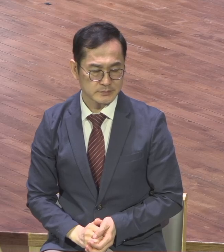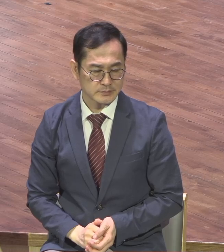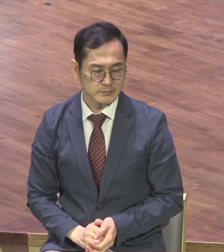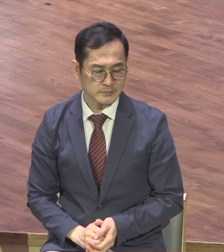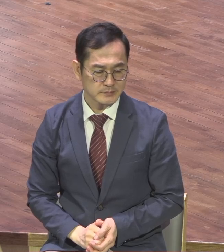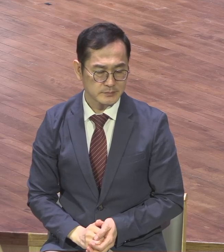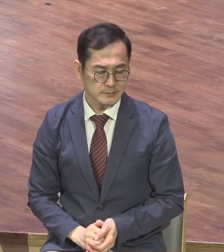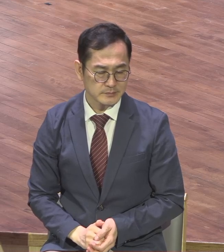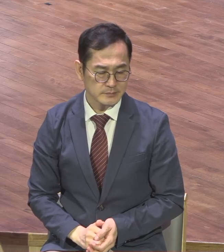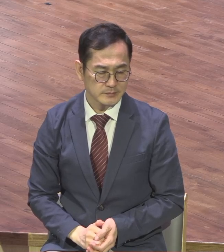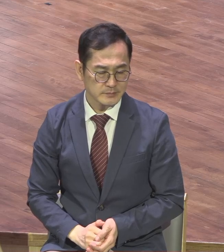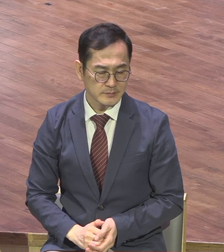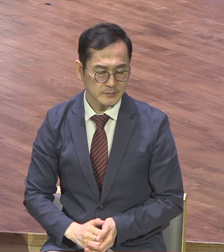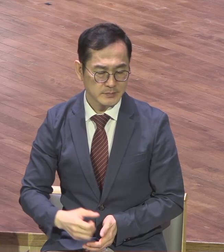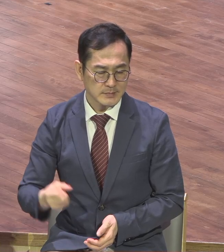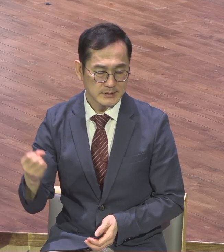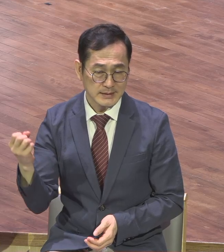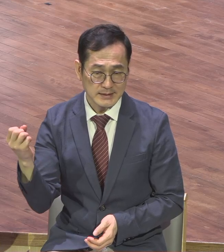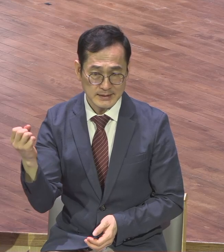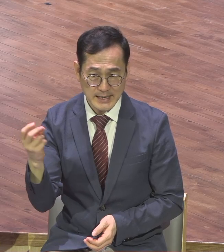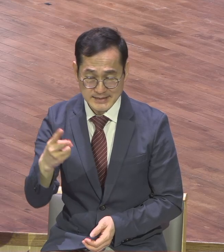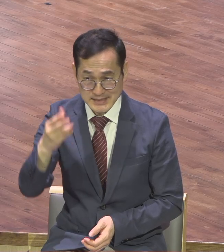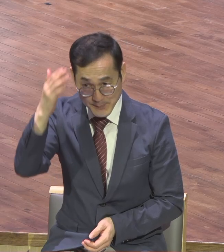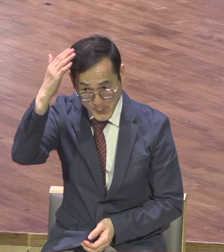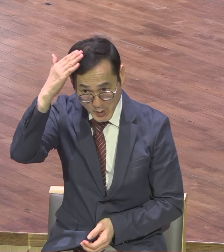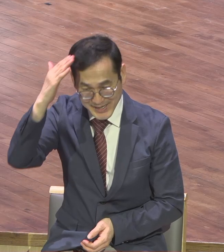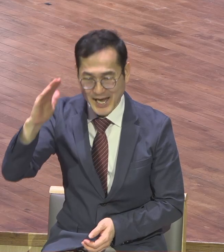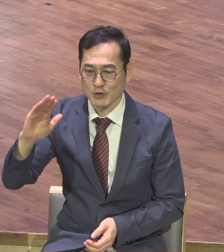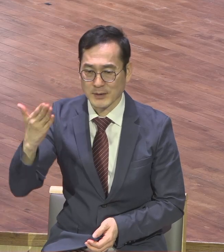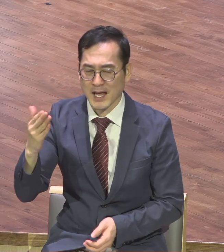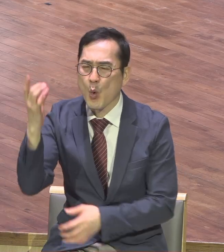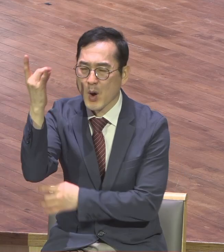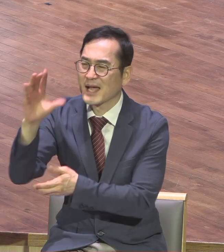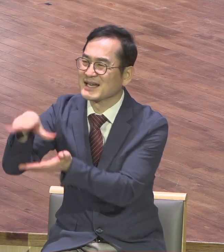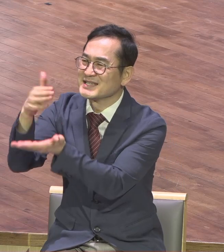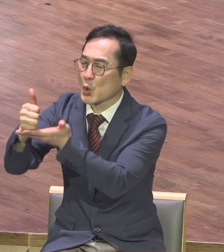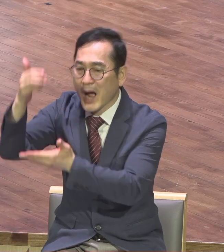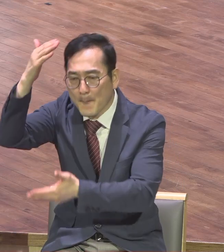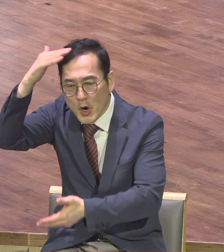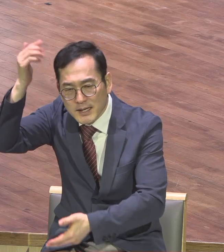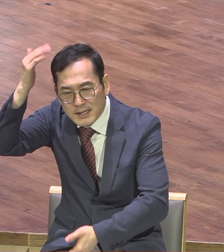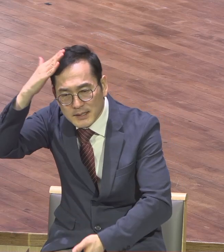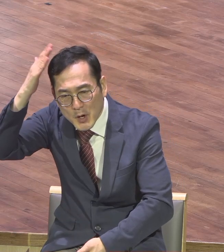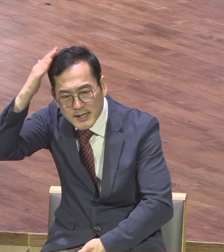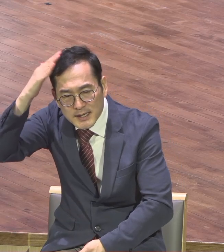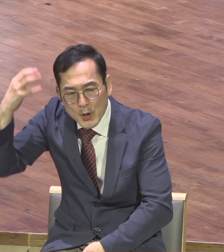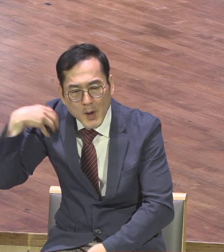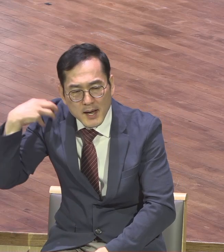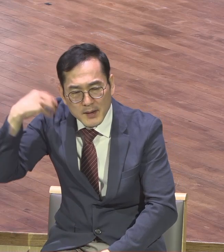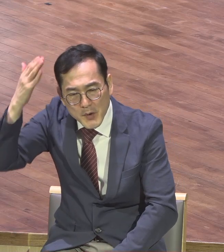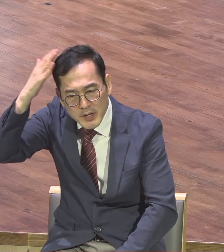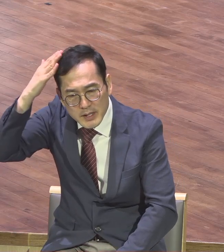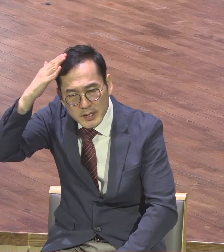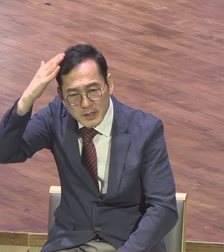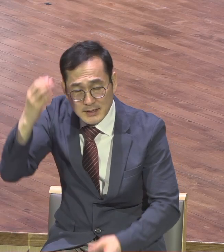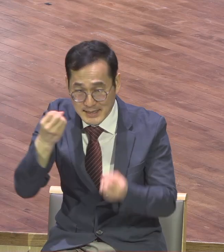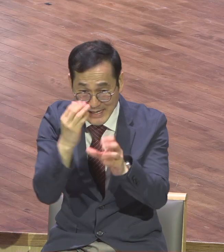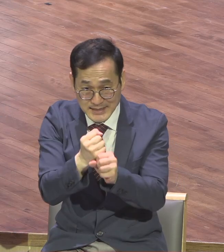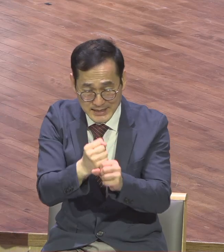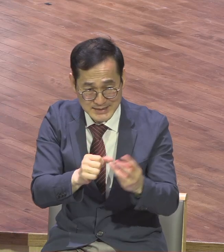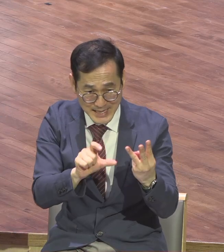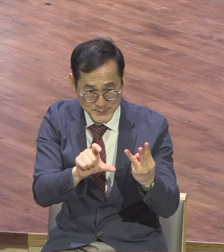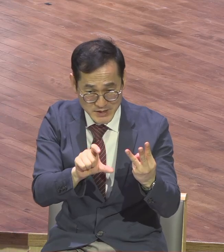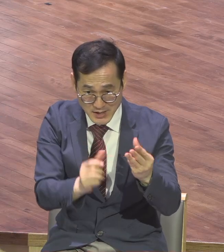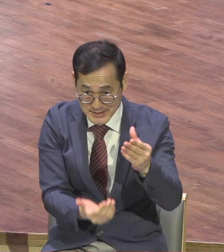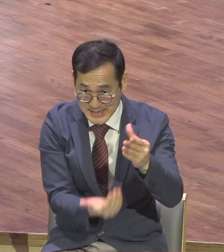장세기 3장 이전에는 원래 그리스도가 머리였는데, 응? 머리였는데 창세기 3장